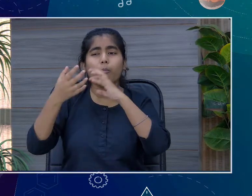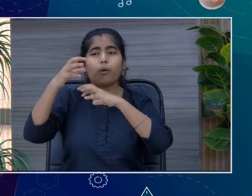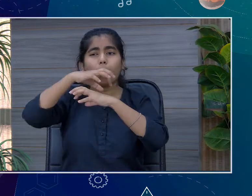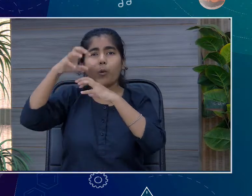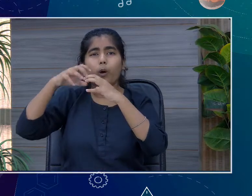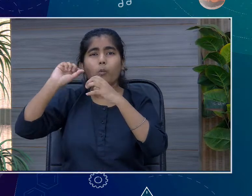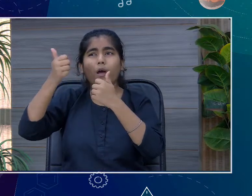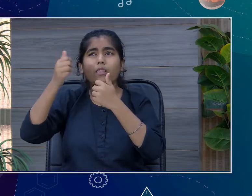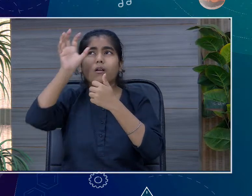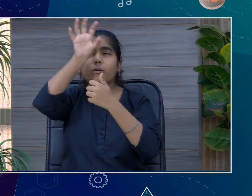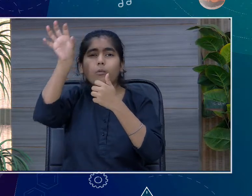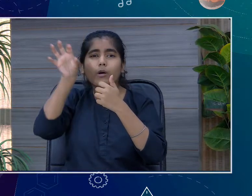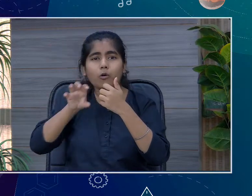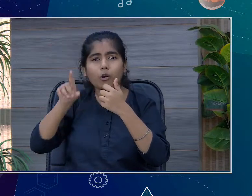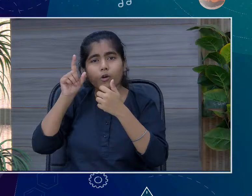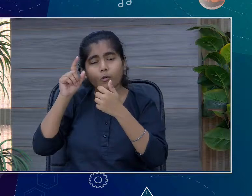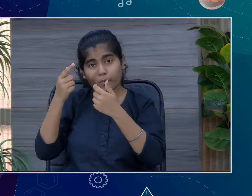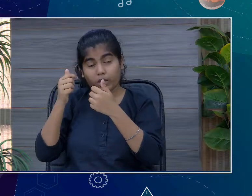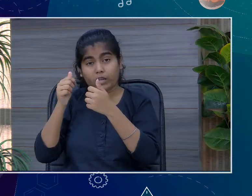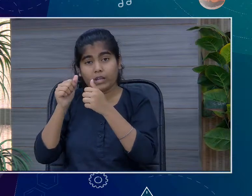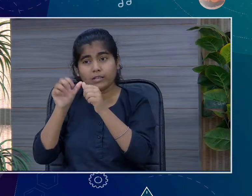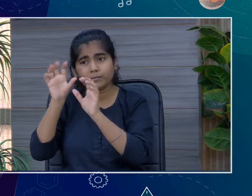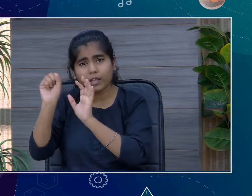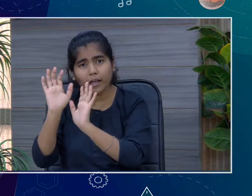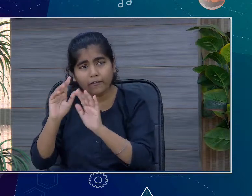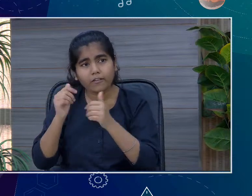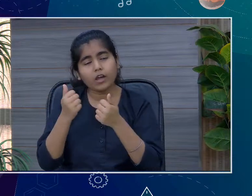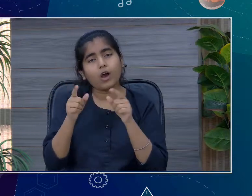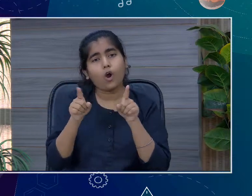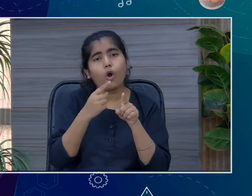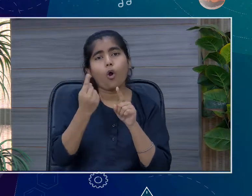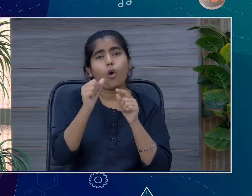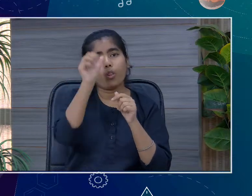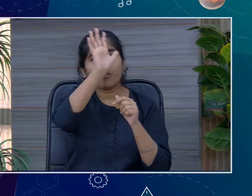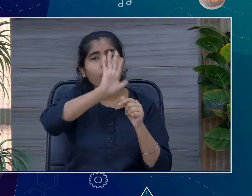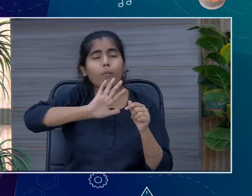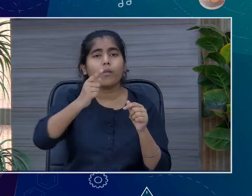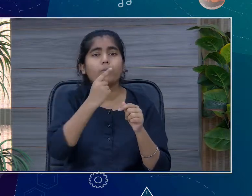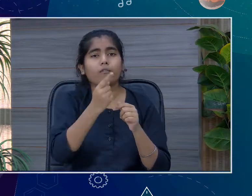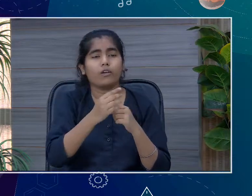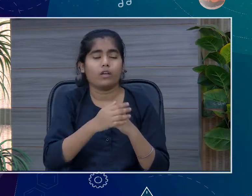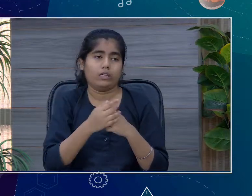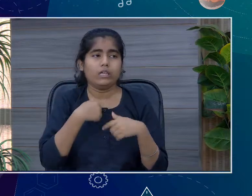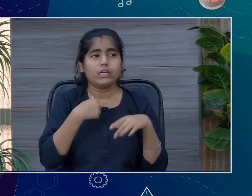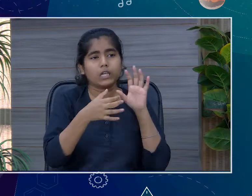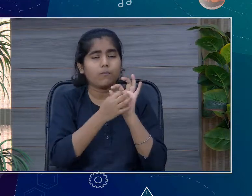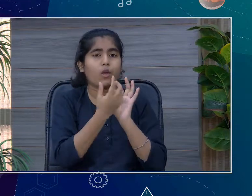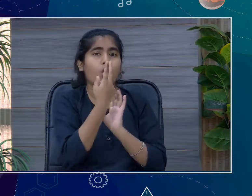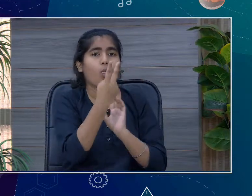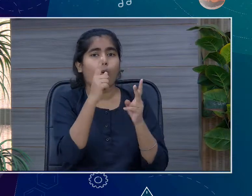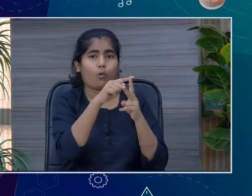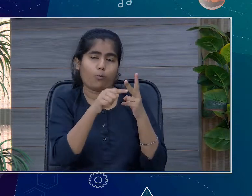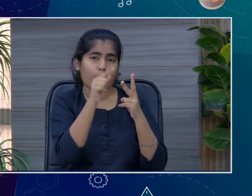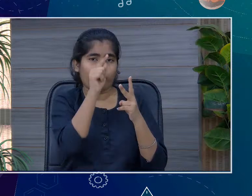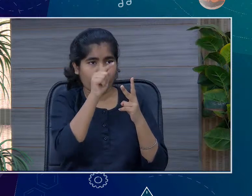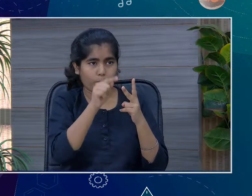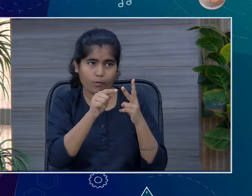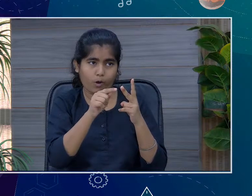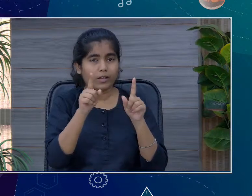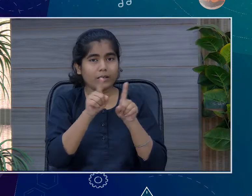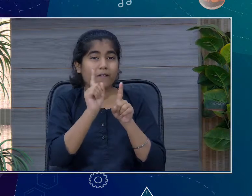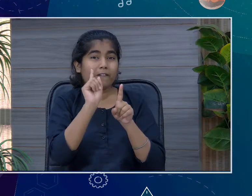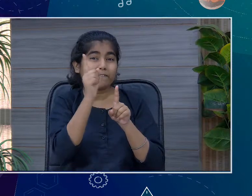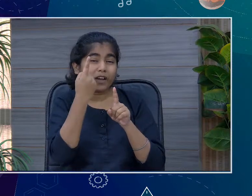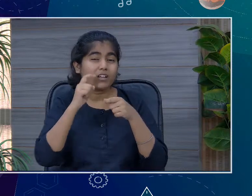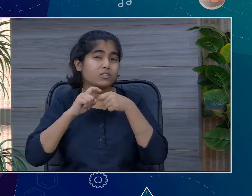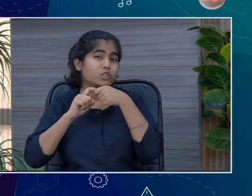बुक अवेलेबल हैं या केवल भारतीय संदर्भ में भी इसको हम देख सकते हैं? इस बारे में मुझे दो चीज़ें कहनी है. पहला सवाल जो आपने डॉक्टर वोलोंग से किया